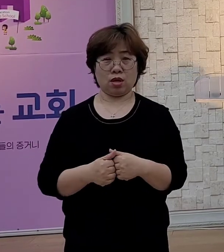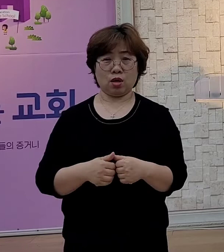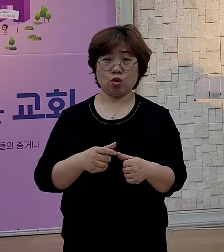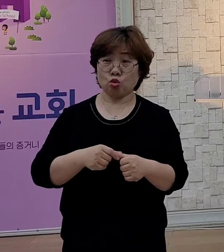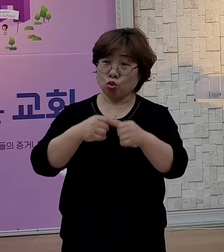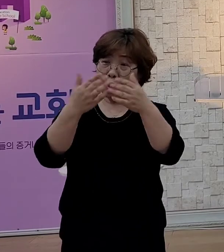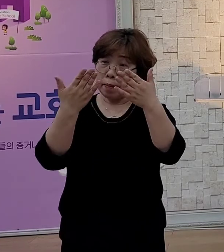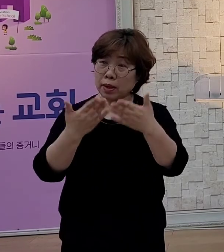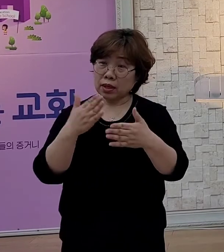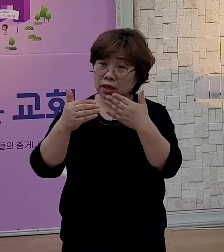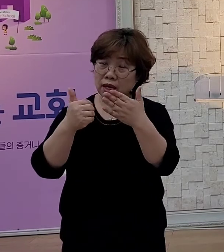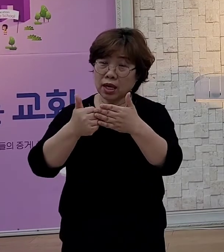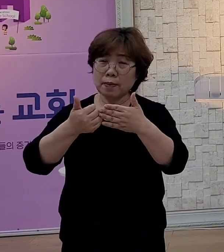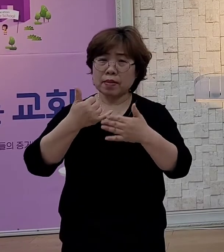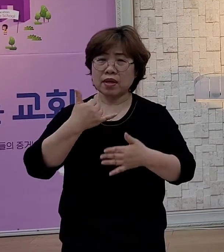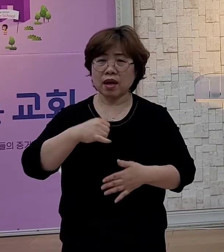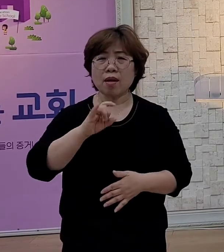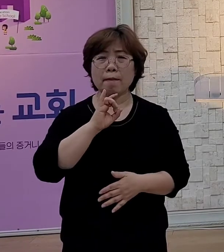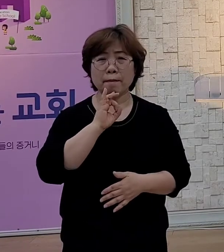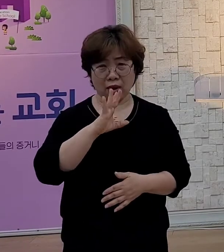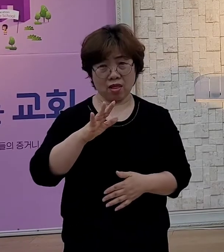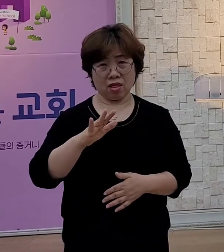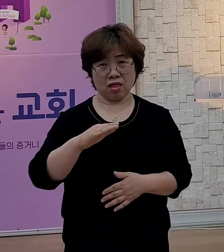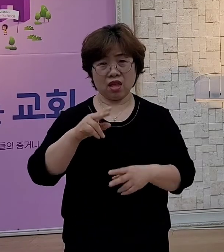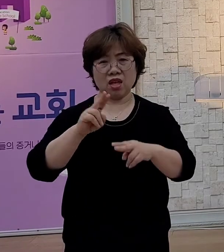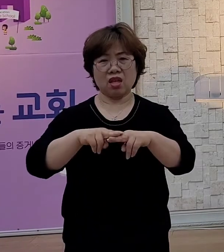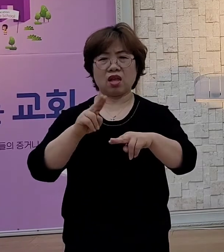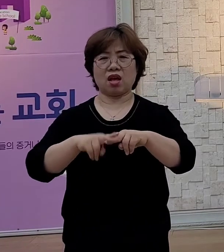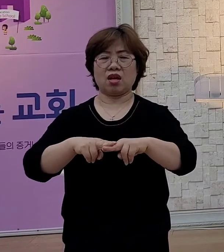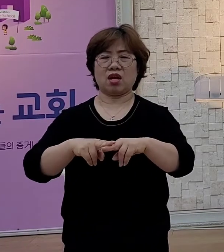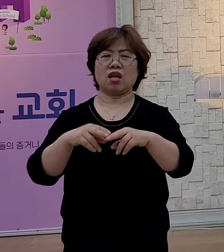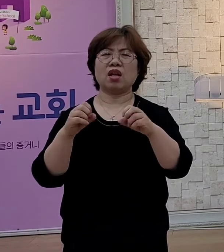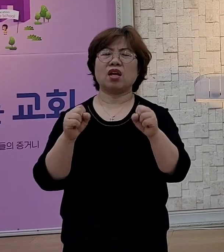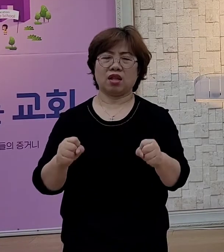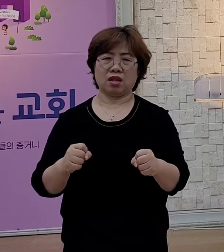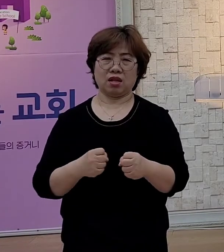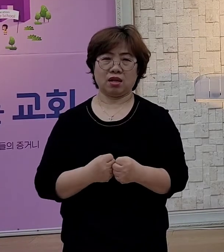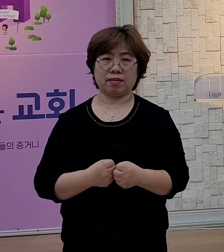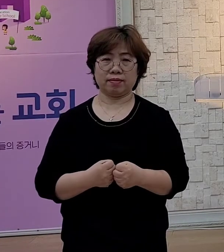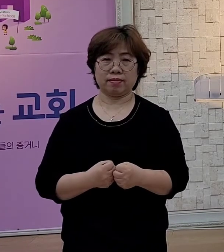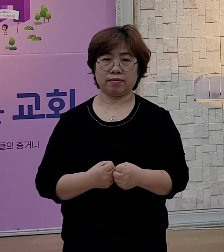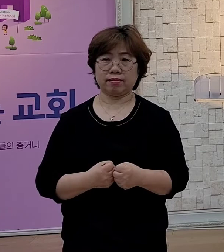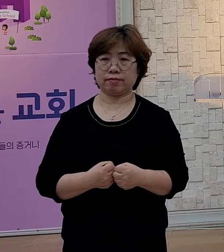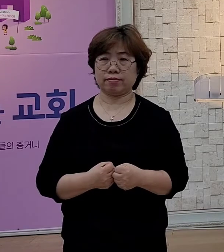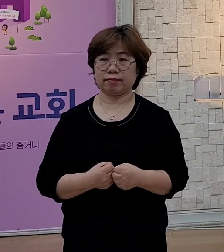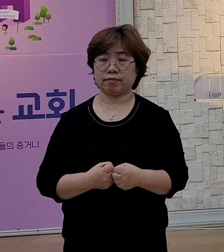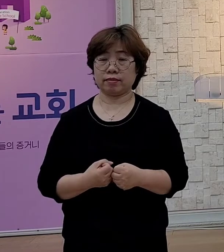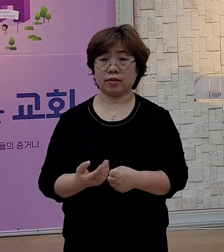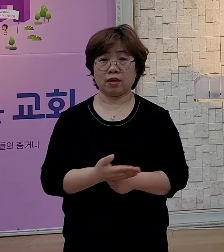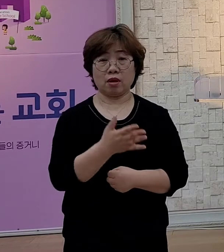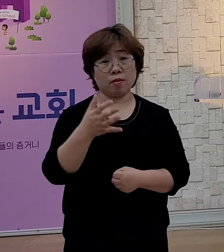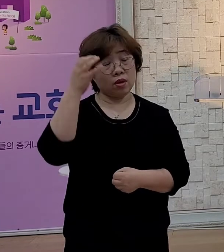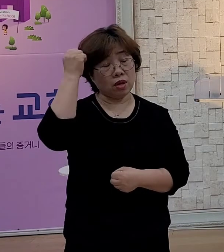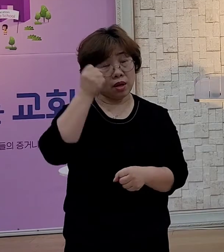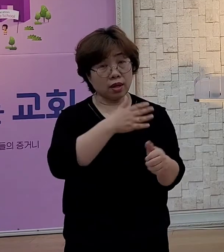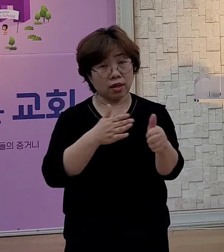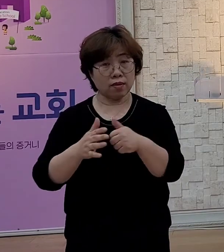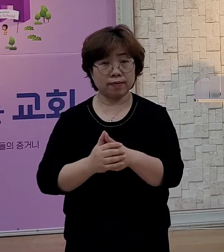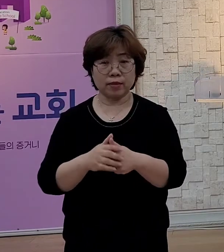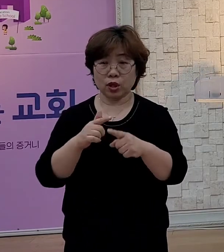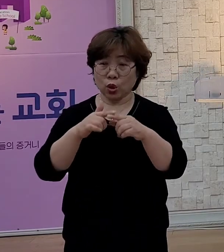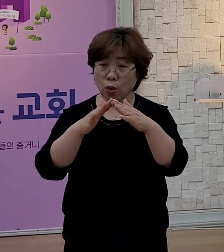구원받은 하나님의 자녀만 이 자리에 존재한다라는 사실입니다. 여러분 기억하세요. 교회